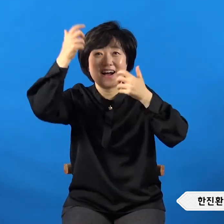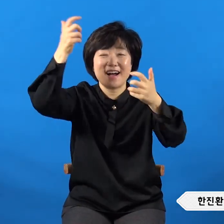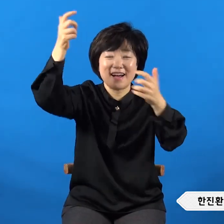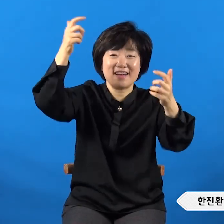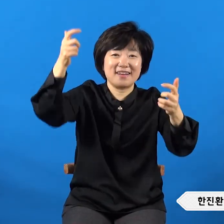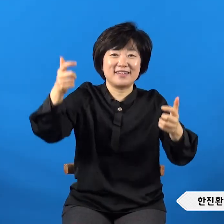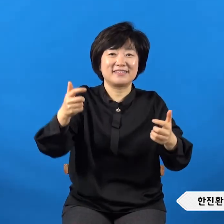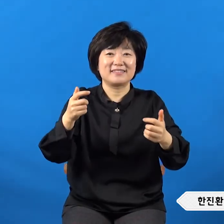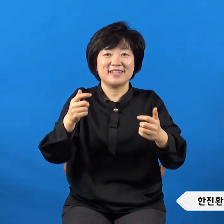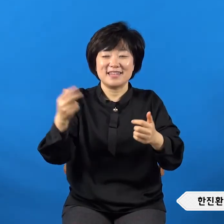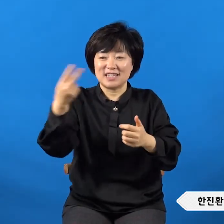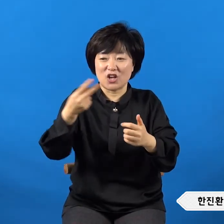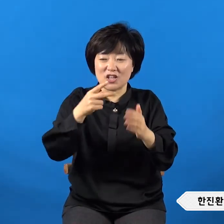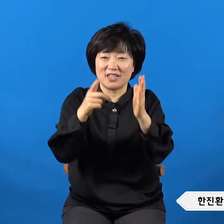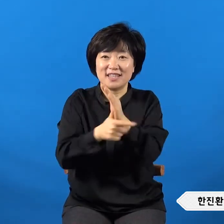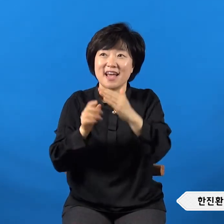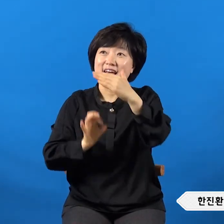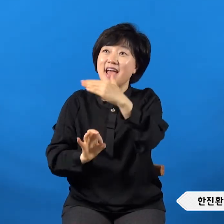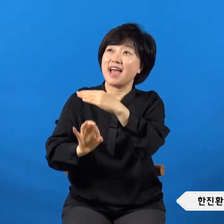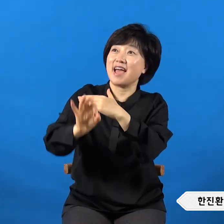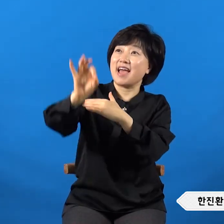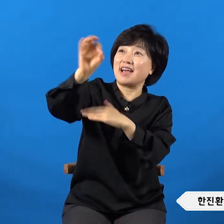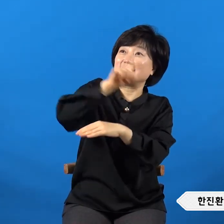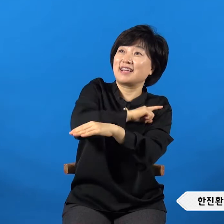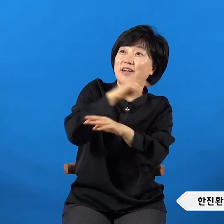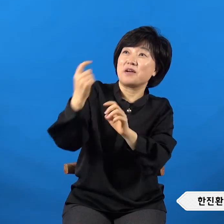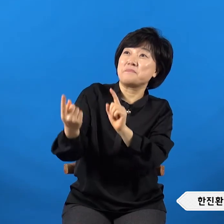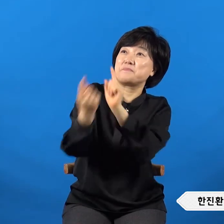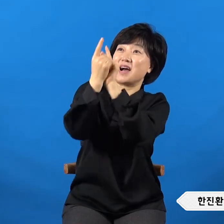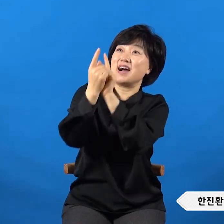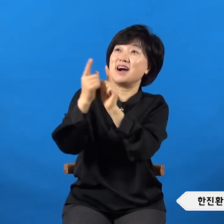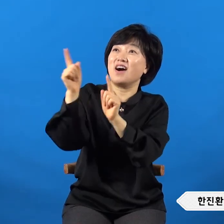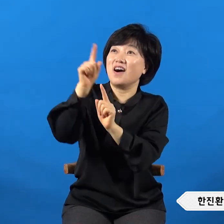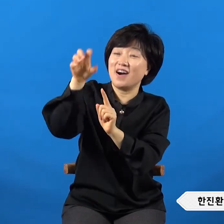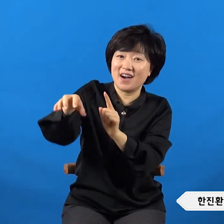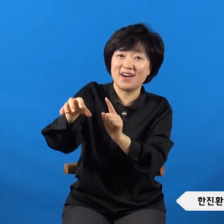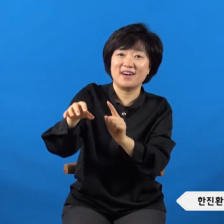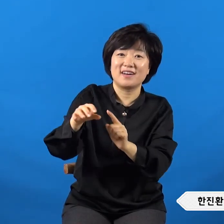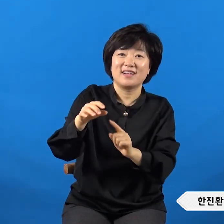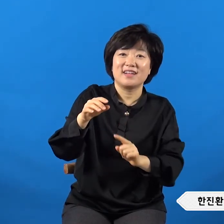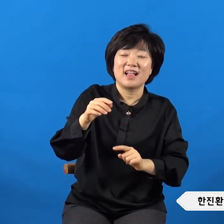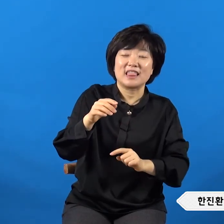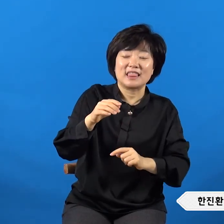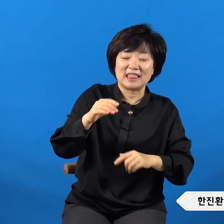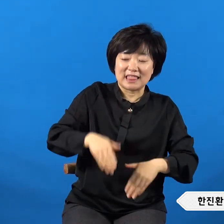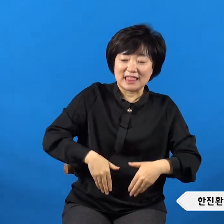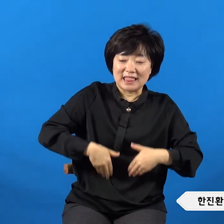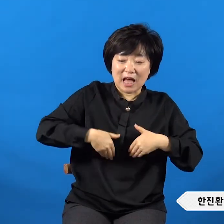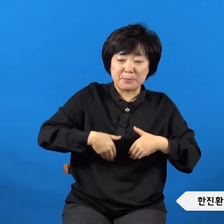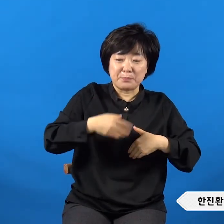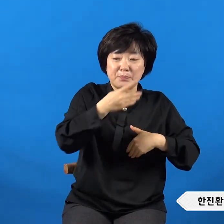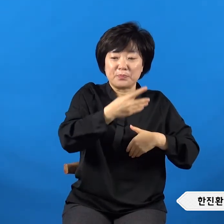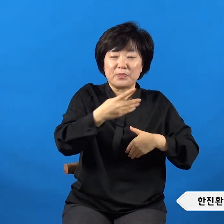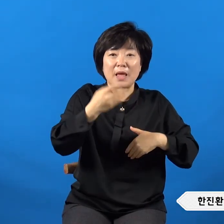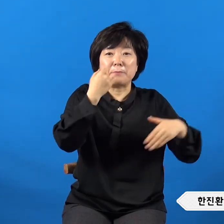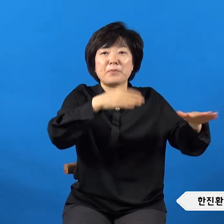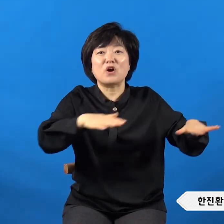제일 먼저 맞을 수 있느냐? 그래서 남태평양 저 피지 이런 데는 호텔 1박에 수백 불씩 하고